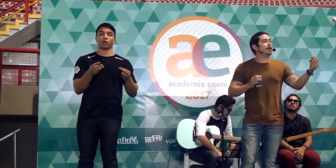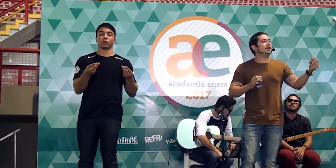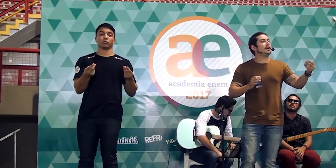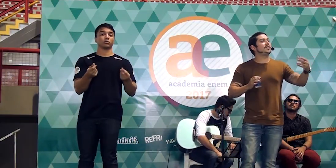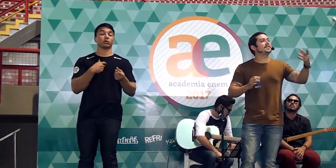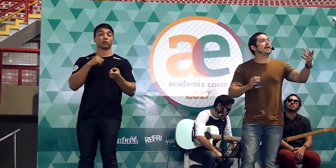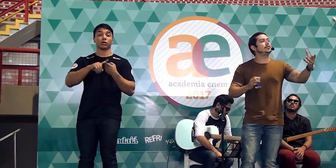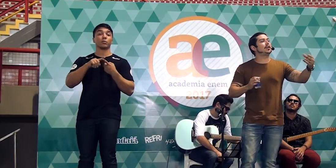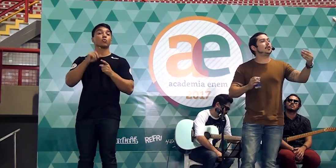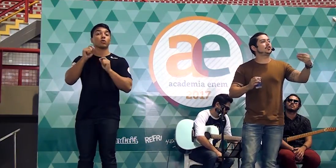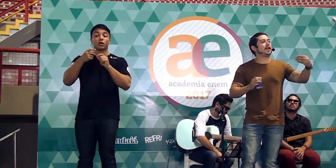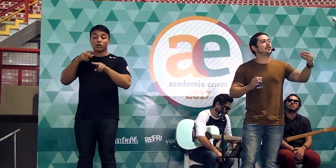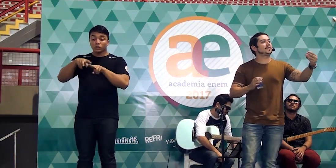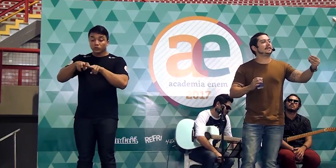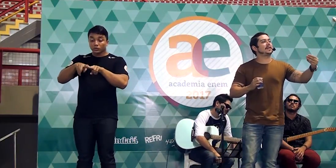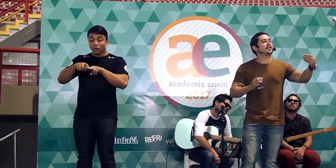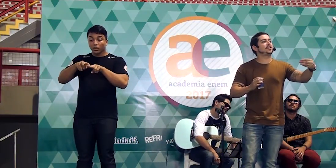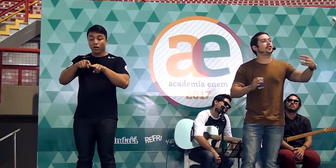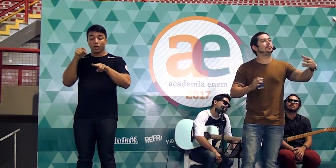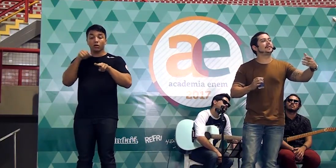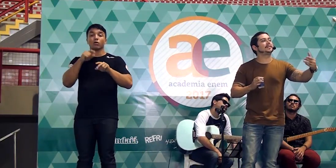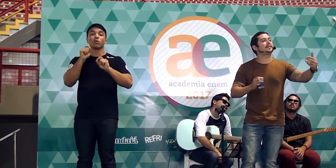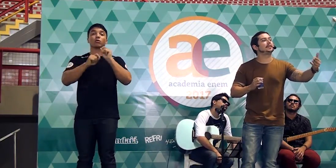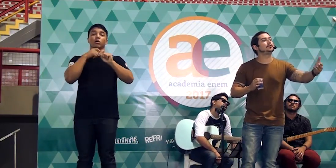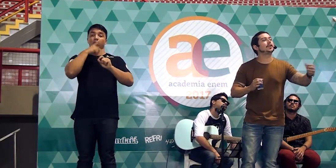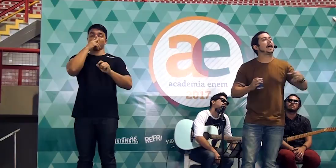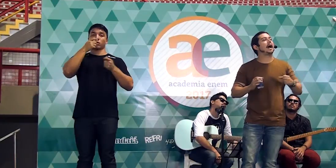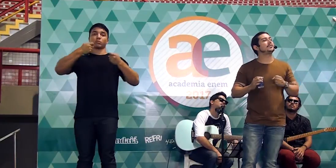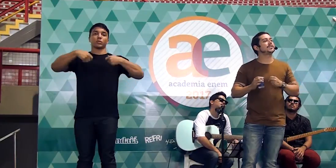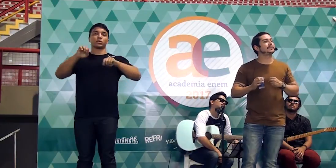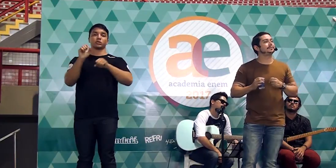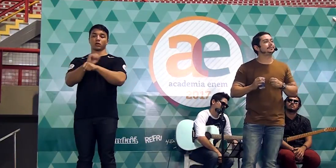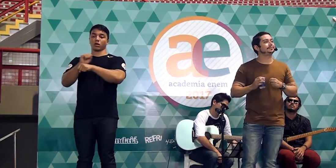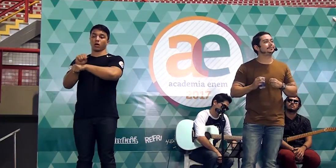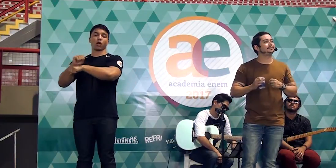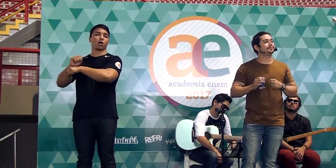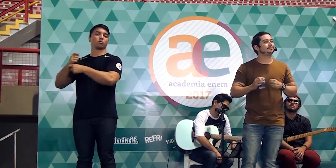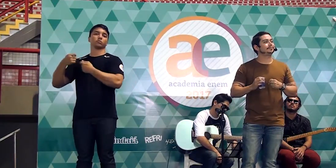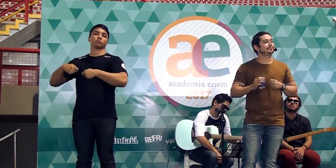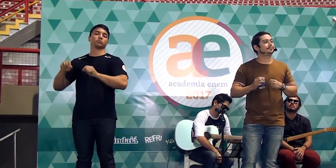E na teoria, o skate ia mostrar à sociedade que a gente não precisa tanto de carros.